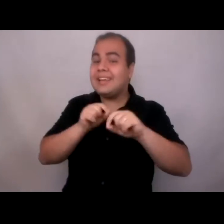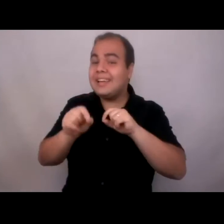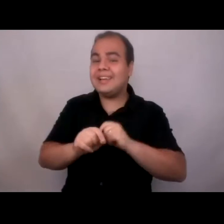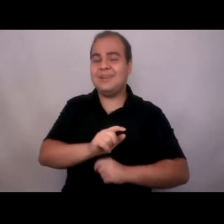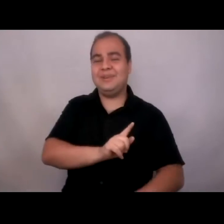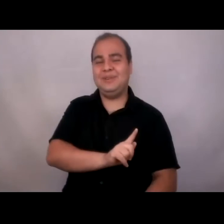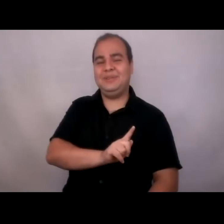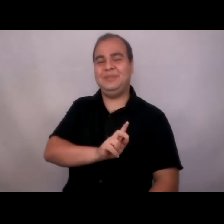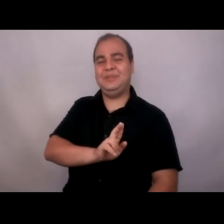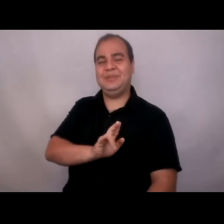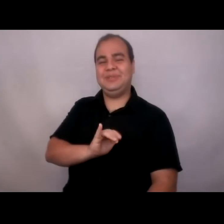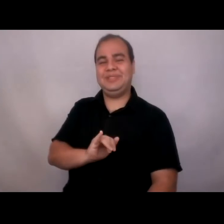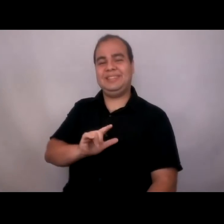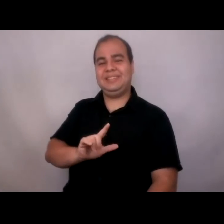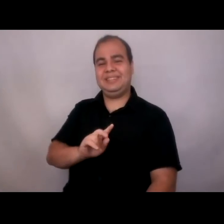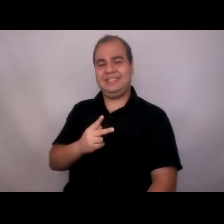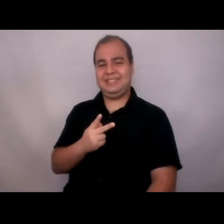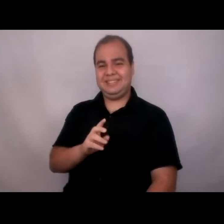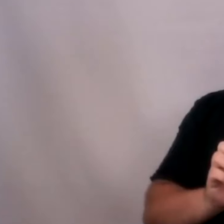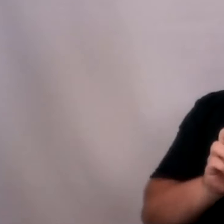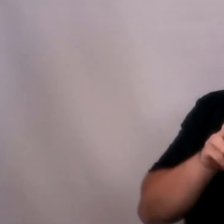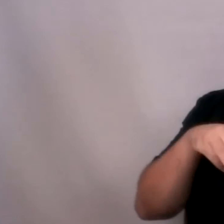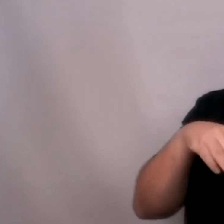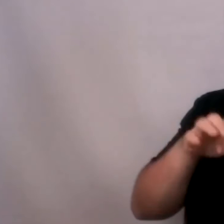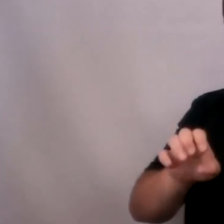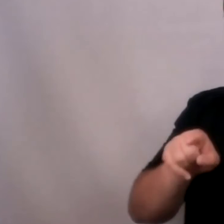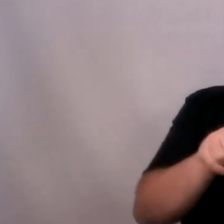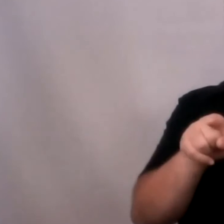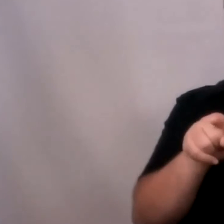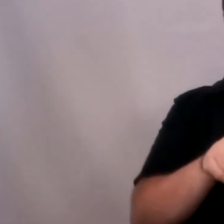as boas-vindas. Gui.